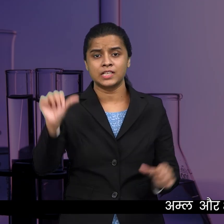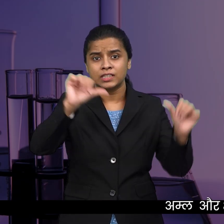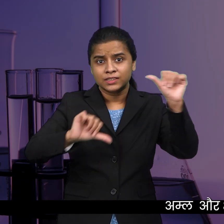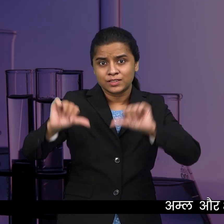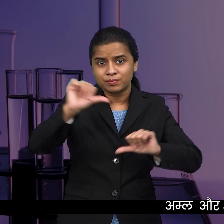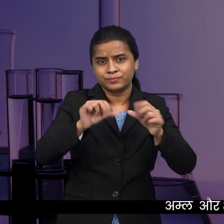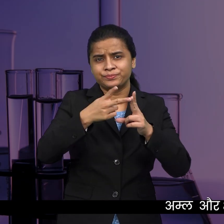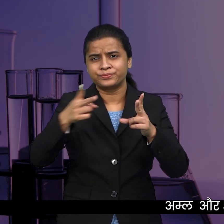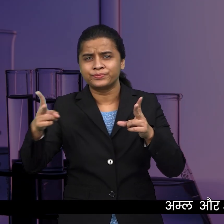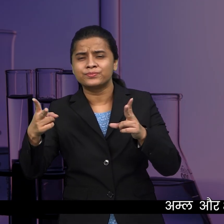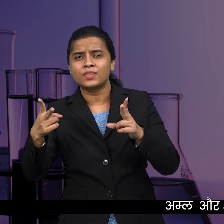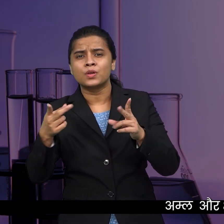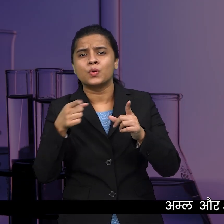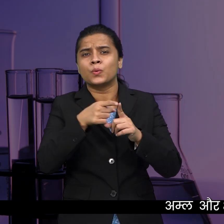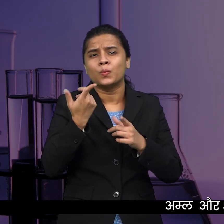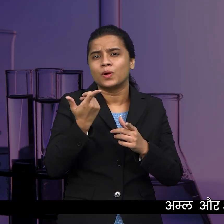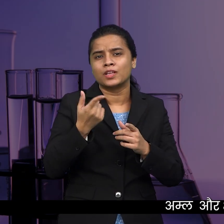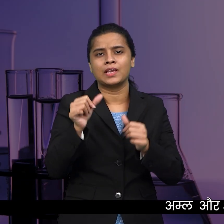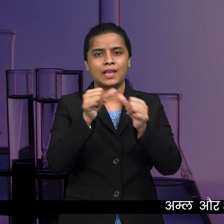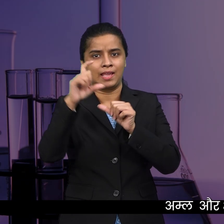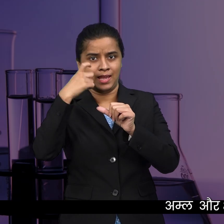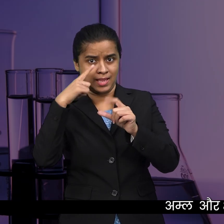अम्ल और क्षार के संबंध में प्रयोग,